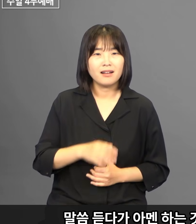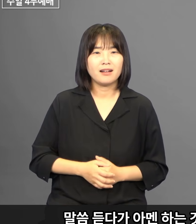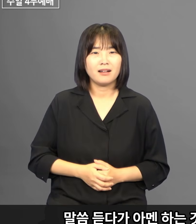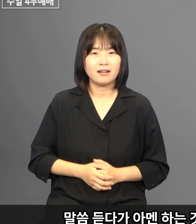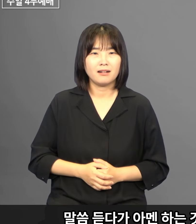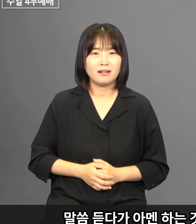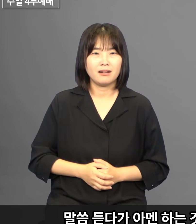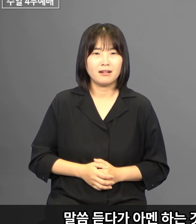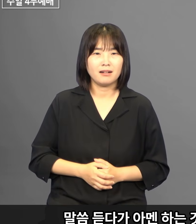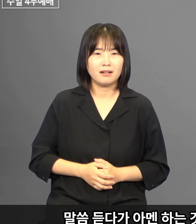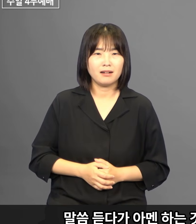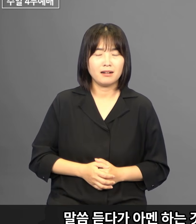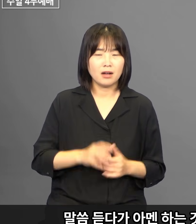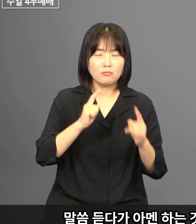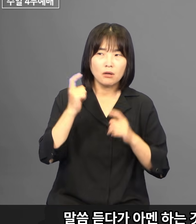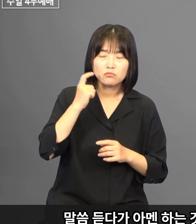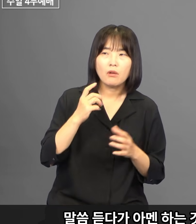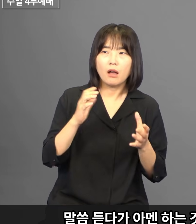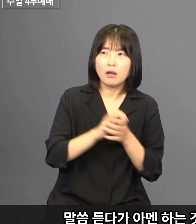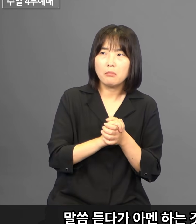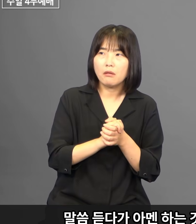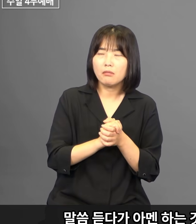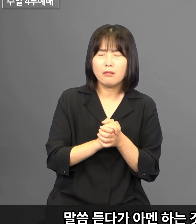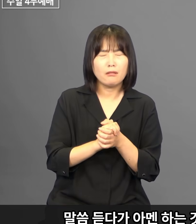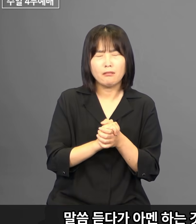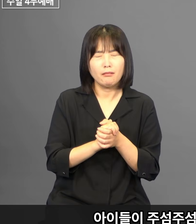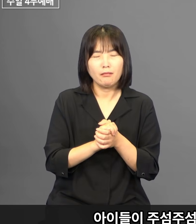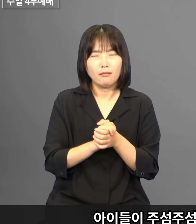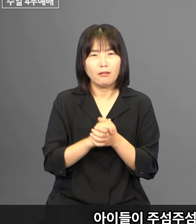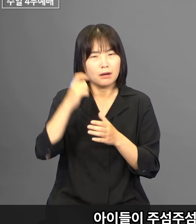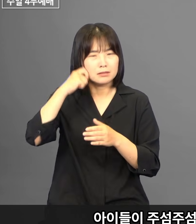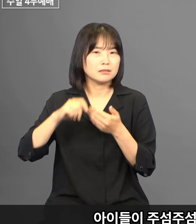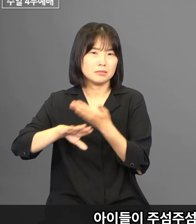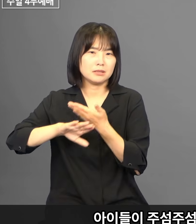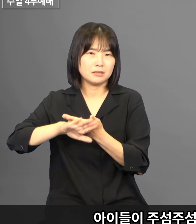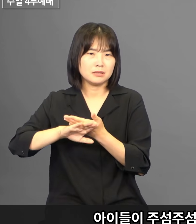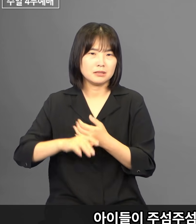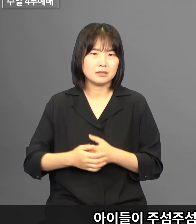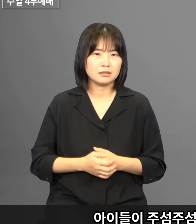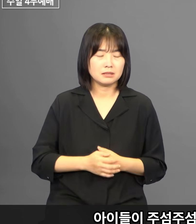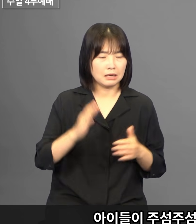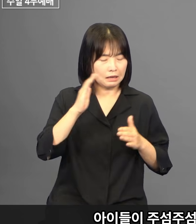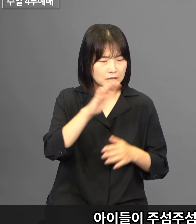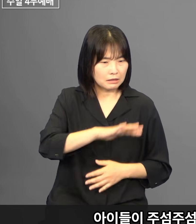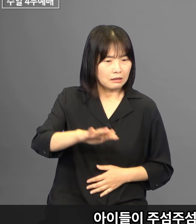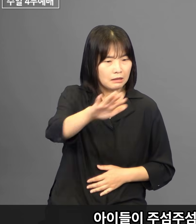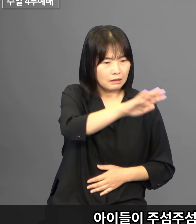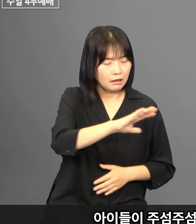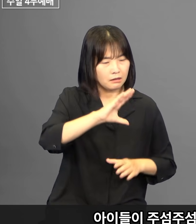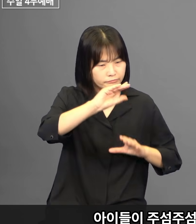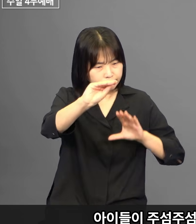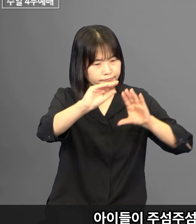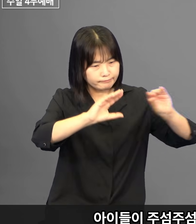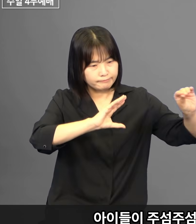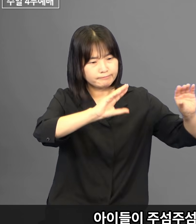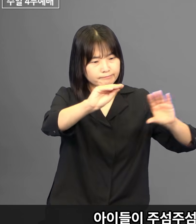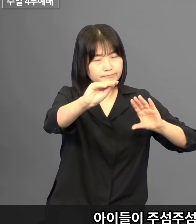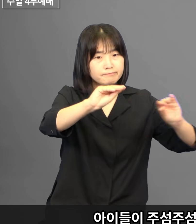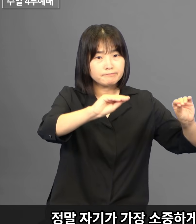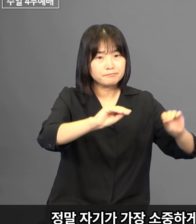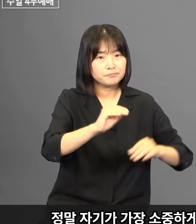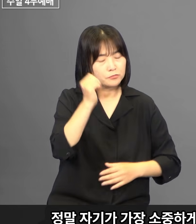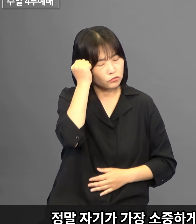말씀 듣다가 아멘 하는 거하고는 조금 차원이 다르잖아요. 아이들이 주섬주섬 일어나서 자기 방으로